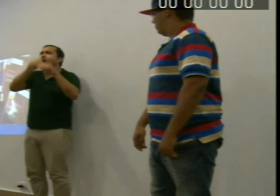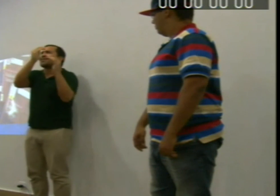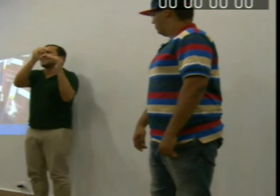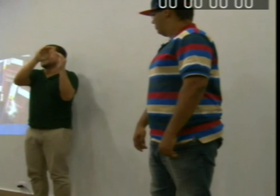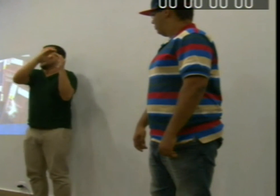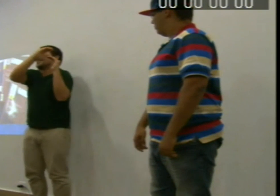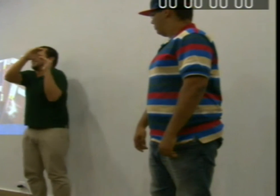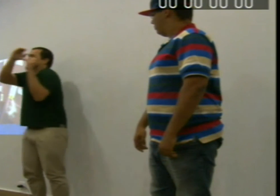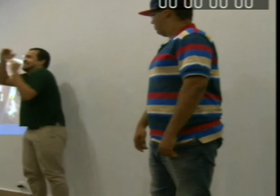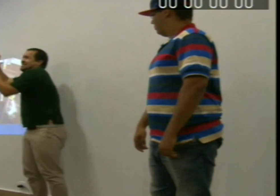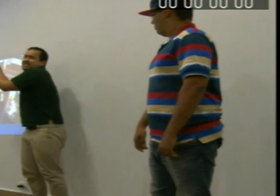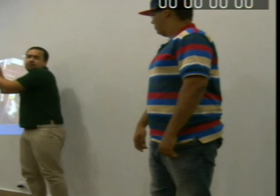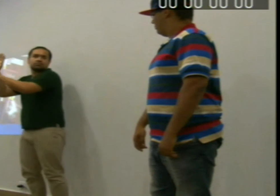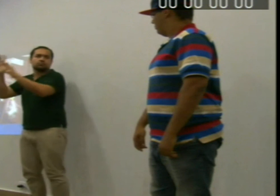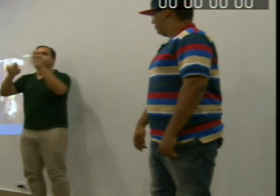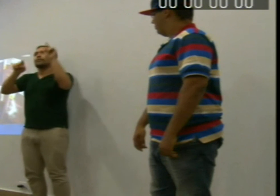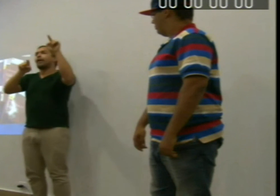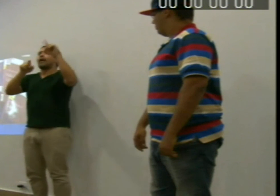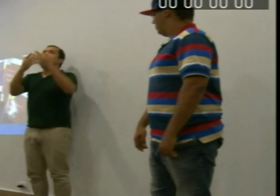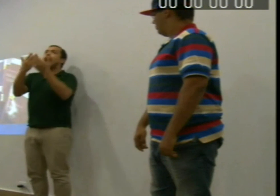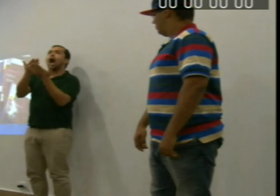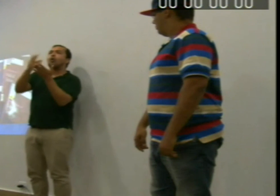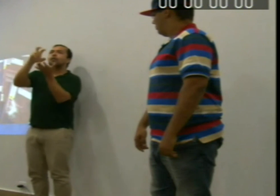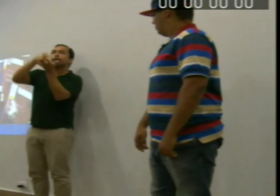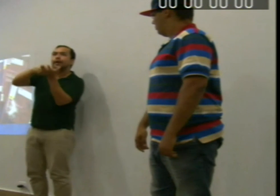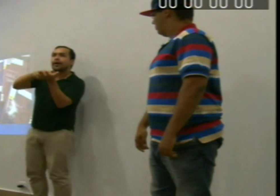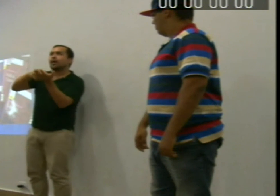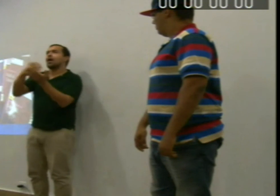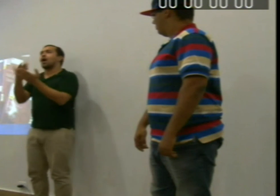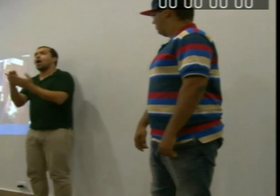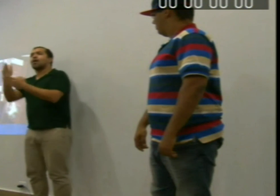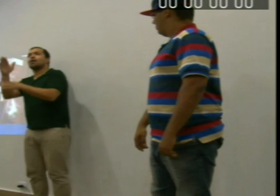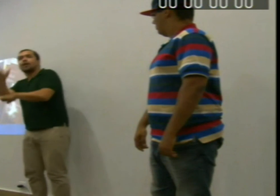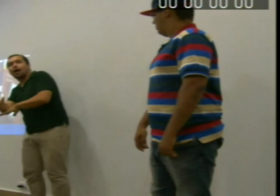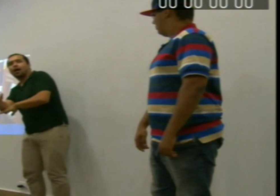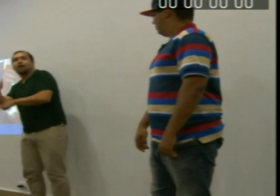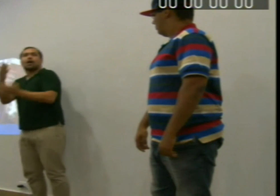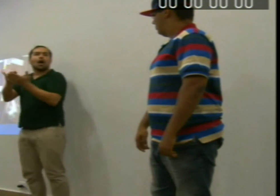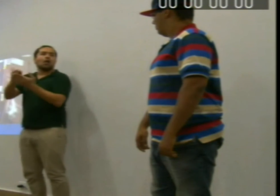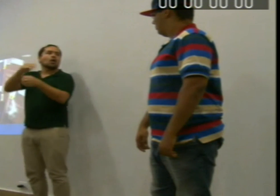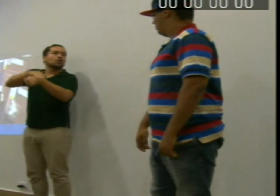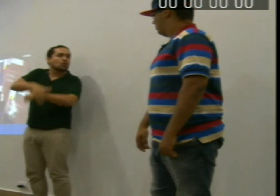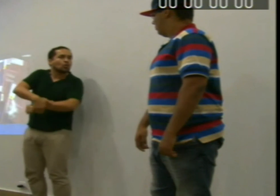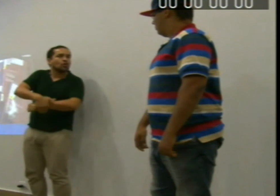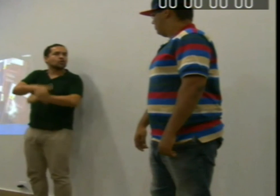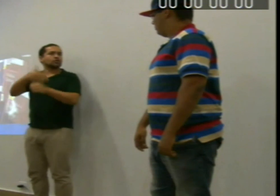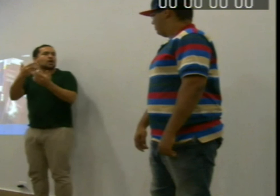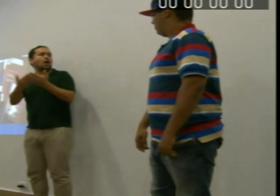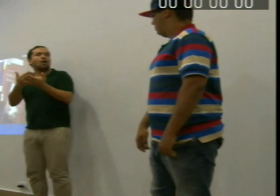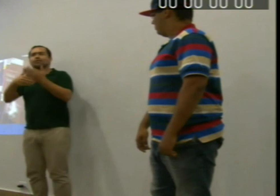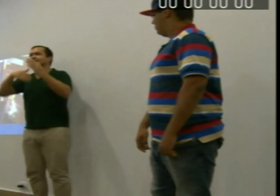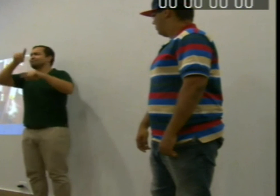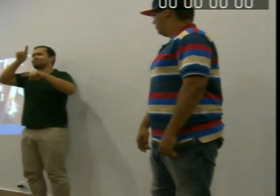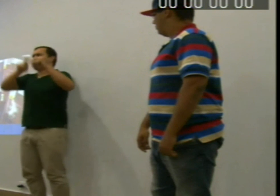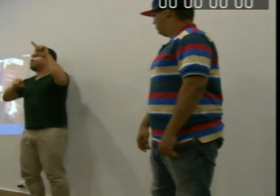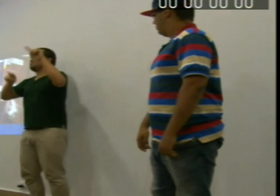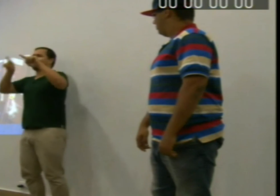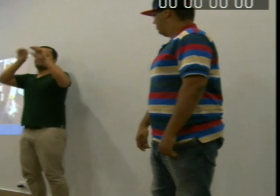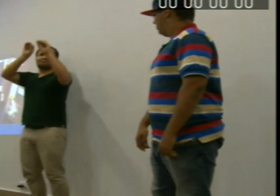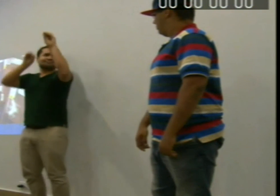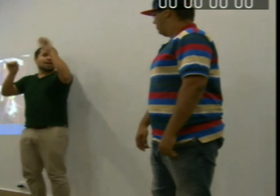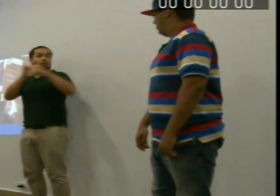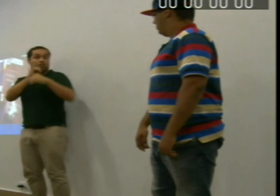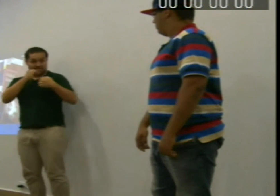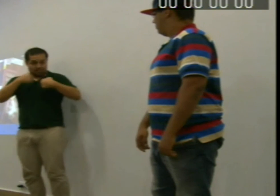tem um tempo uma hora para você estudar e tirar você vai estudar de manhã à tarde vai estudar à noite vai estudar o